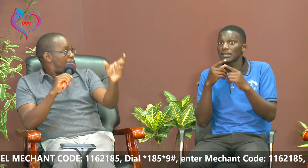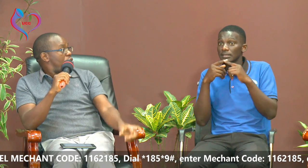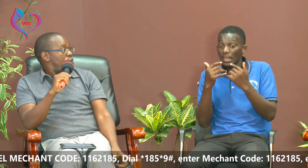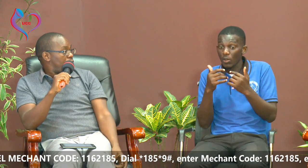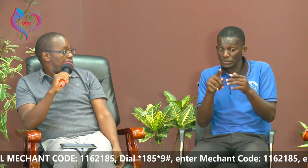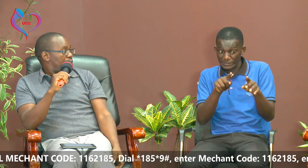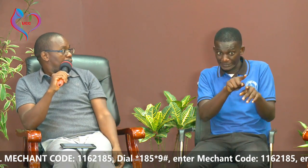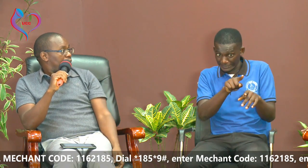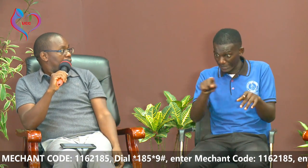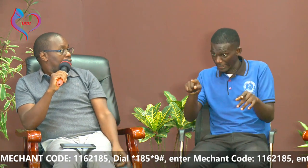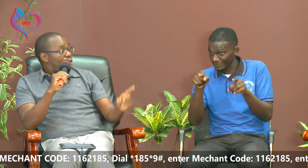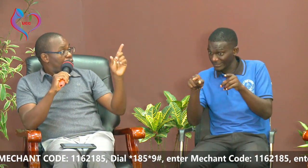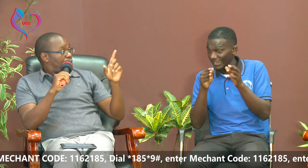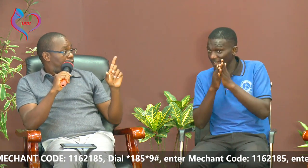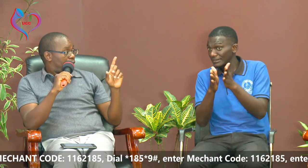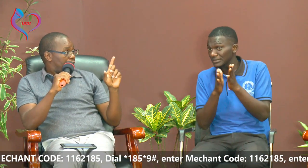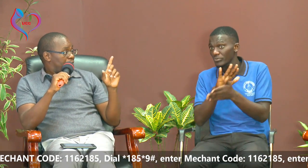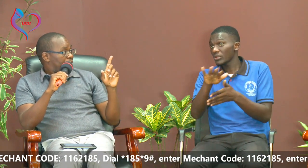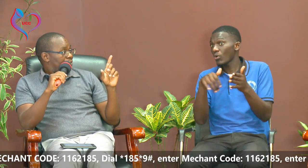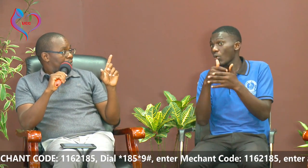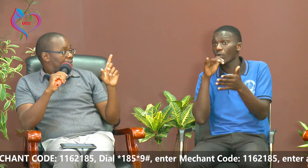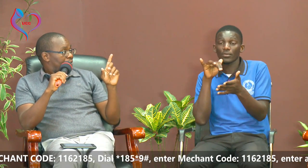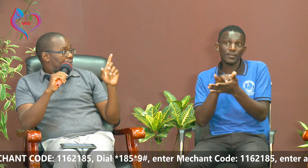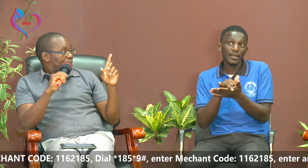ako lunaku lw'okufa